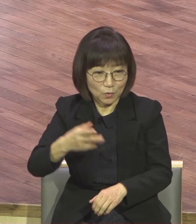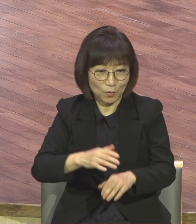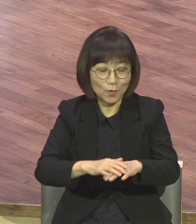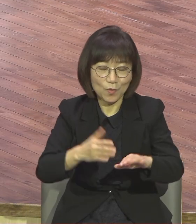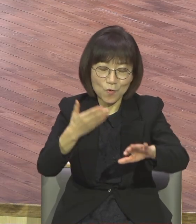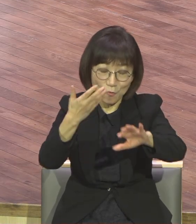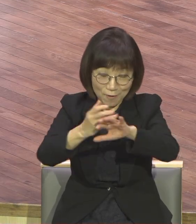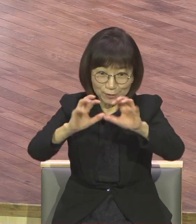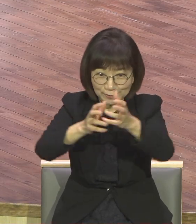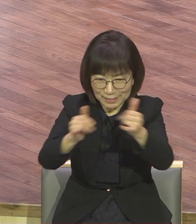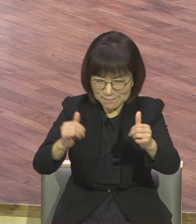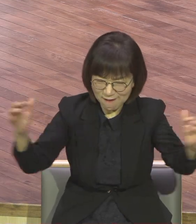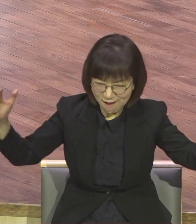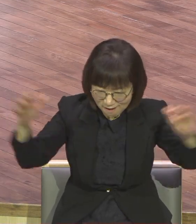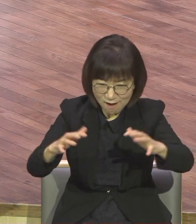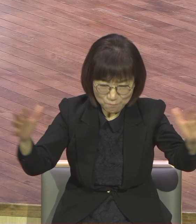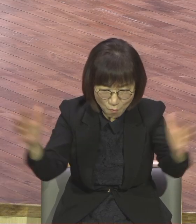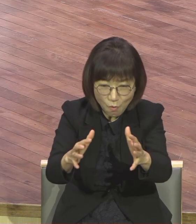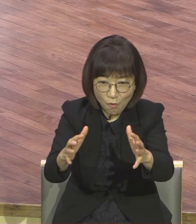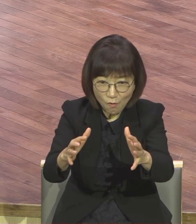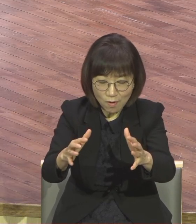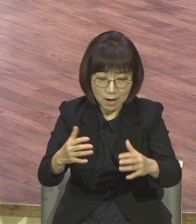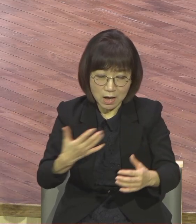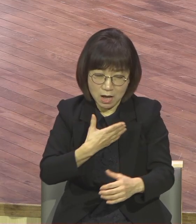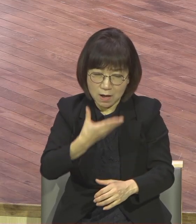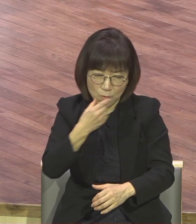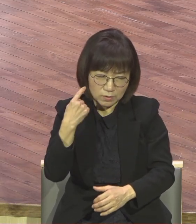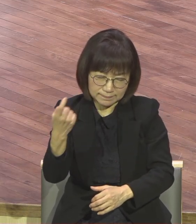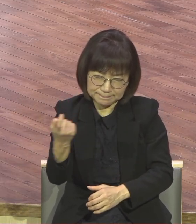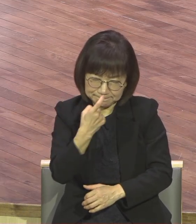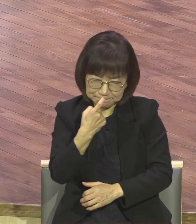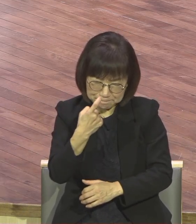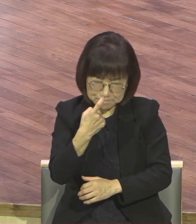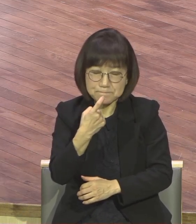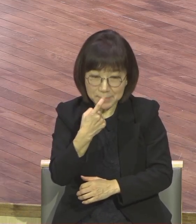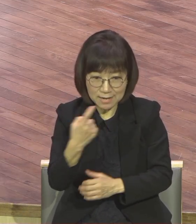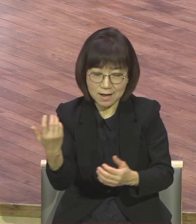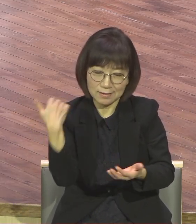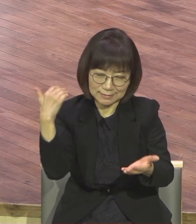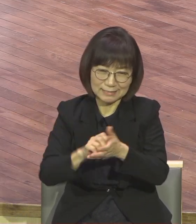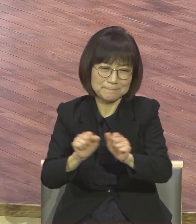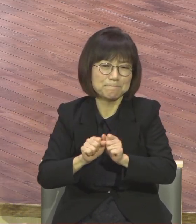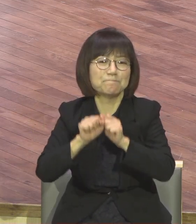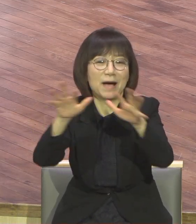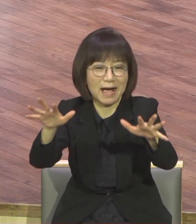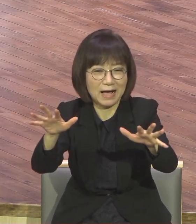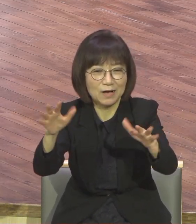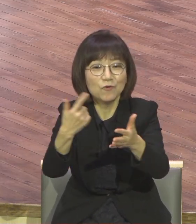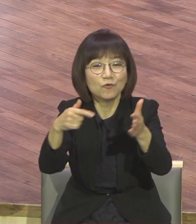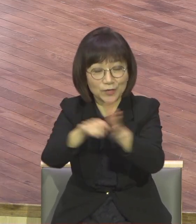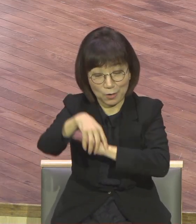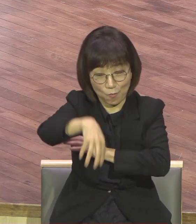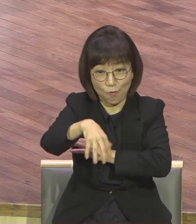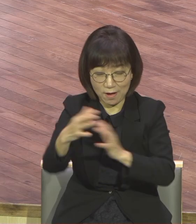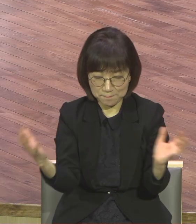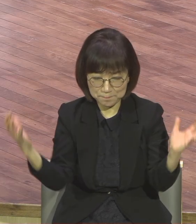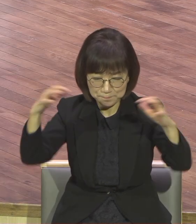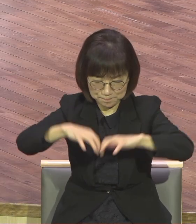자라고 양육되어서 자기 나라에 가서 복음 증거할 수 있는 맹시공이 사실적인 2, 3천을 살리는 현장이 되라.